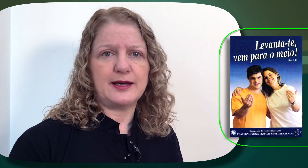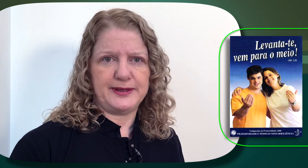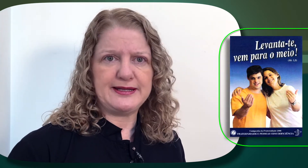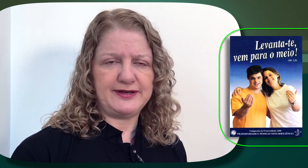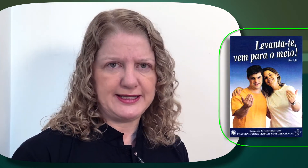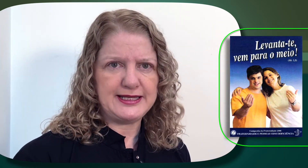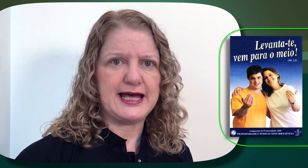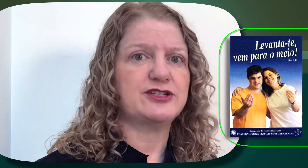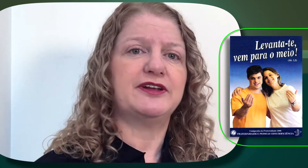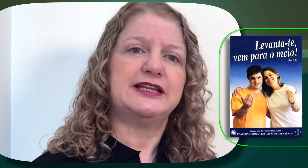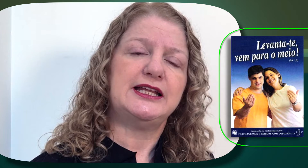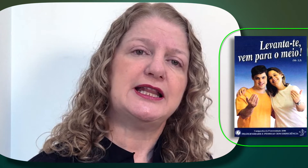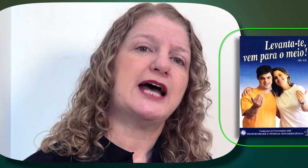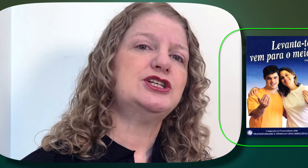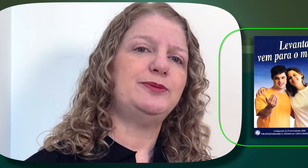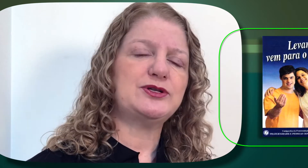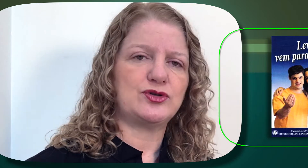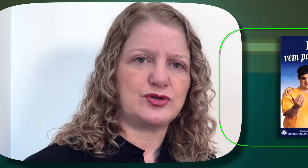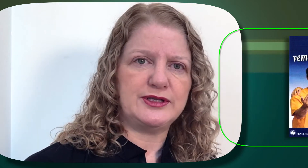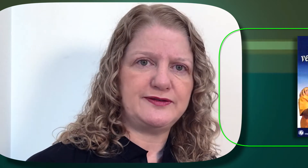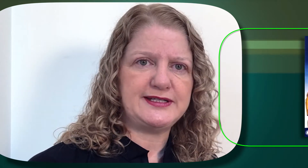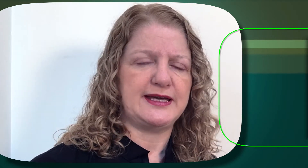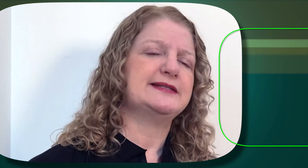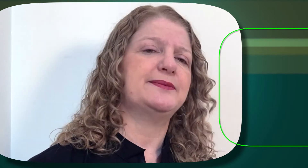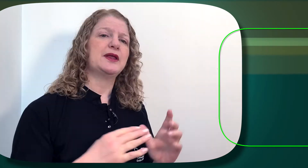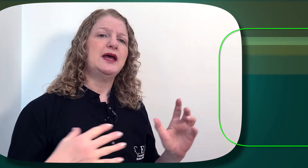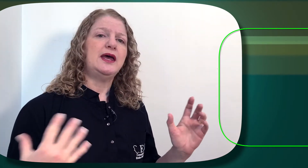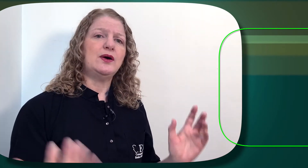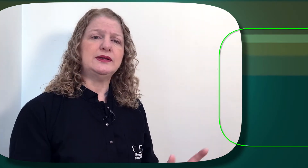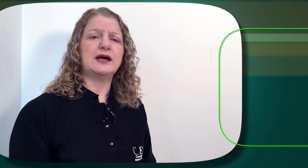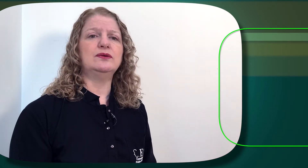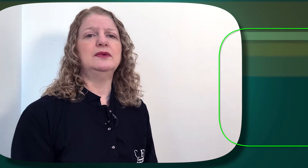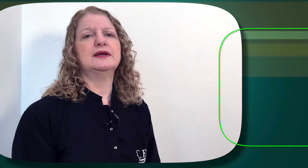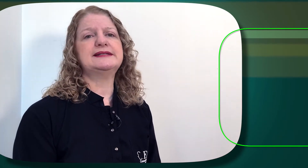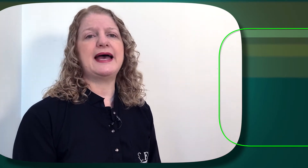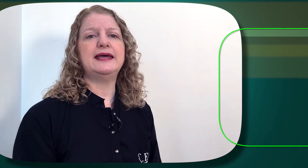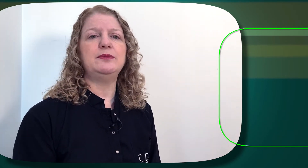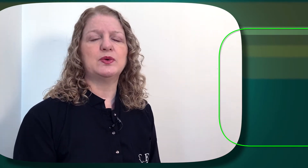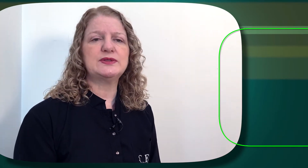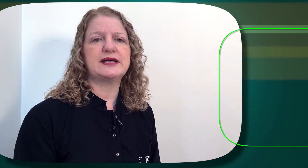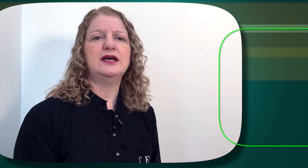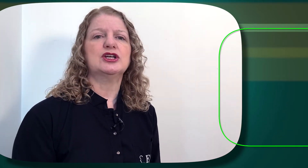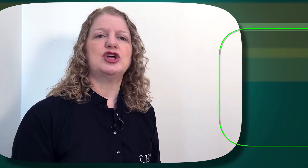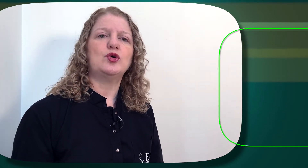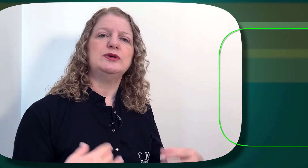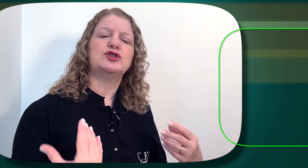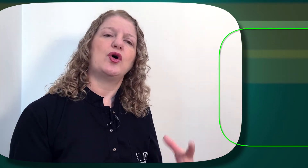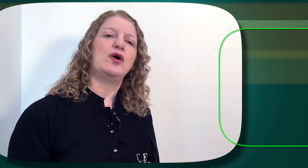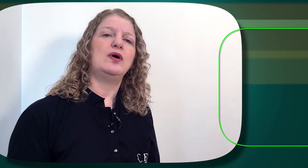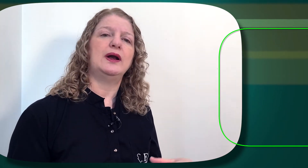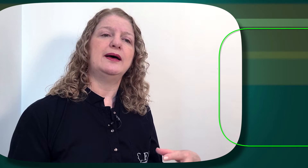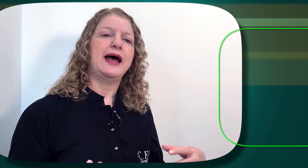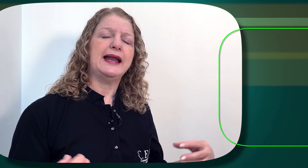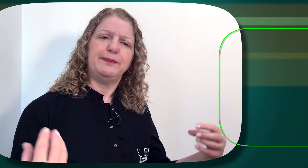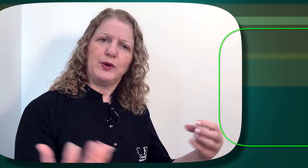Campanha da Fraternidade, a Fraternidade e pessoas com deficiência. Eu então saí em busca de alguma escola ali por